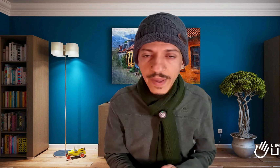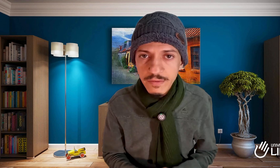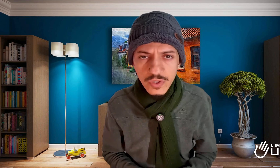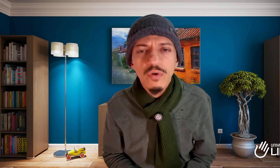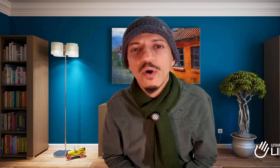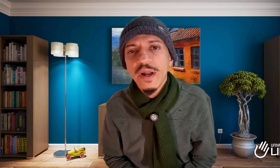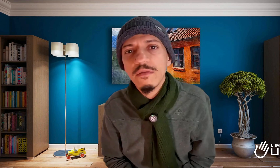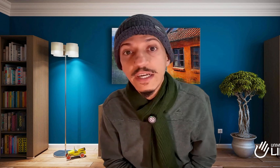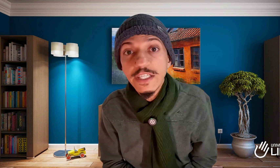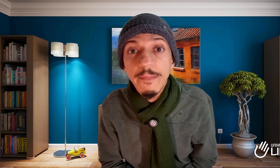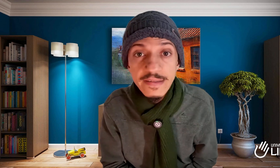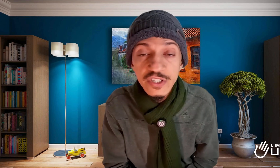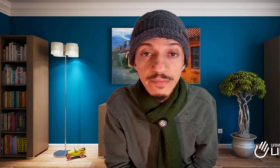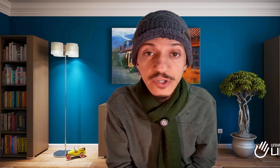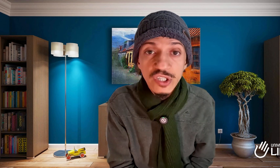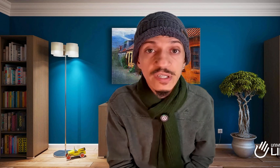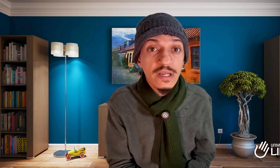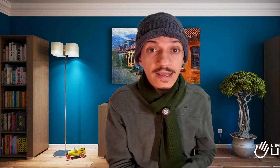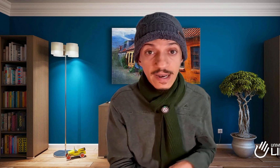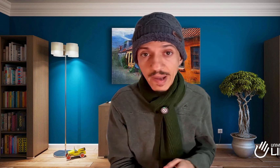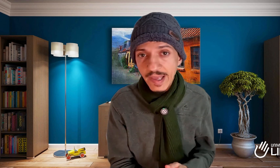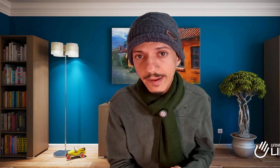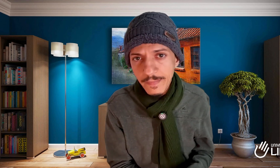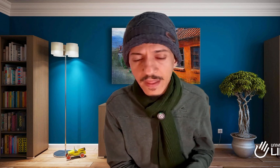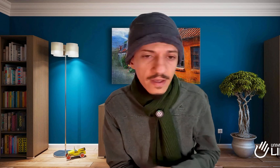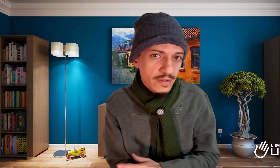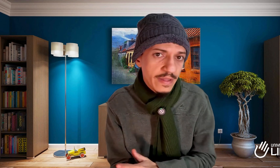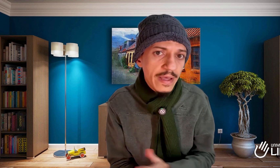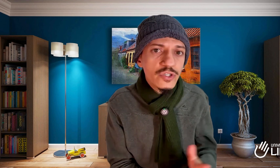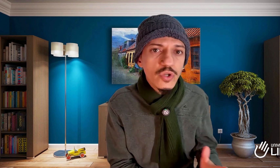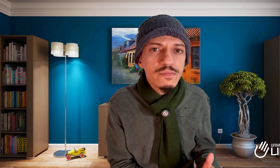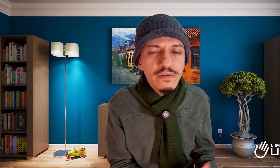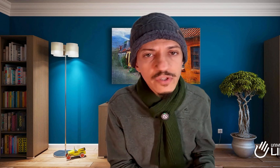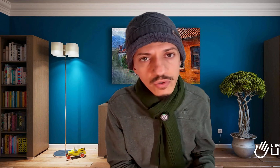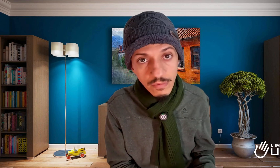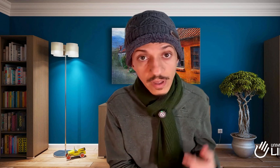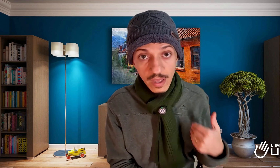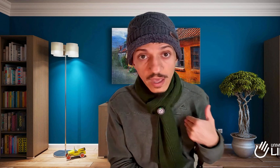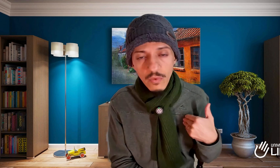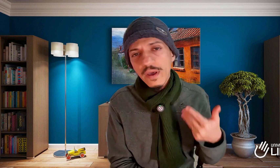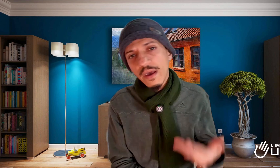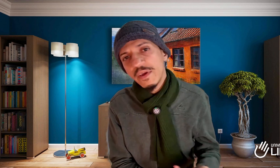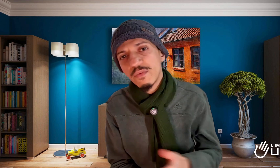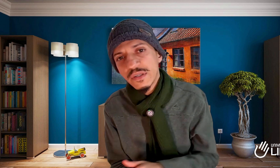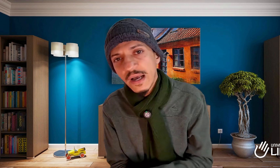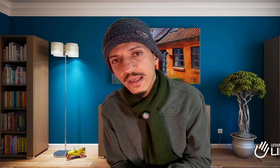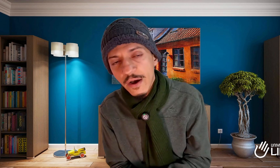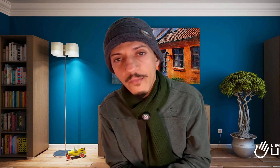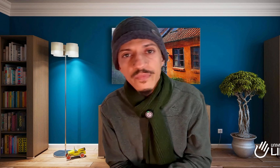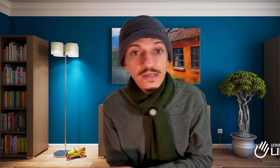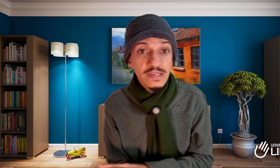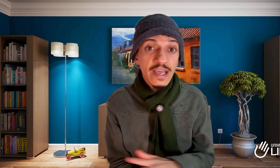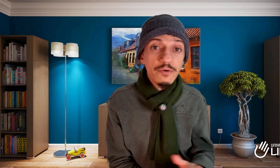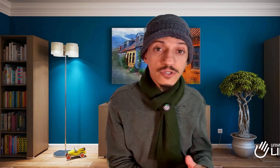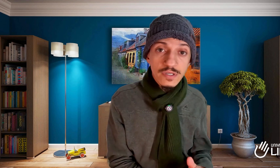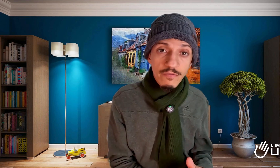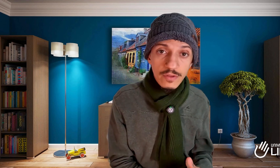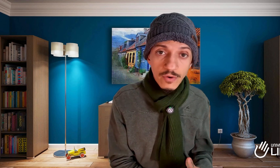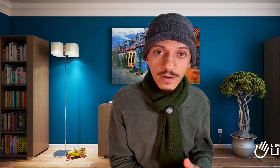estou morando na Chapada Diamantina, na Bahia. Desde 2021, eu e a minha esposa Raquel saímos de Salvador, a